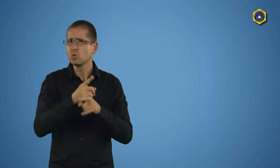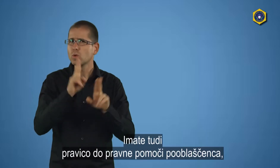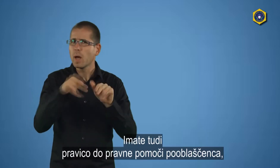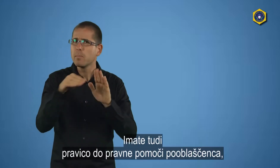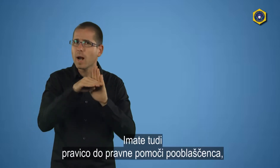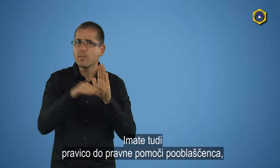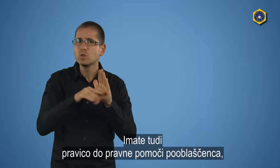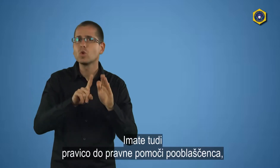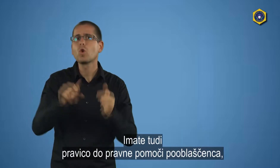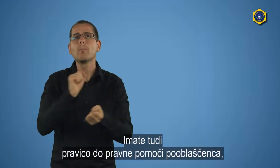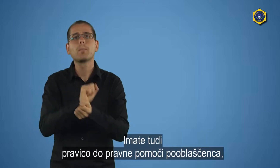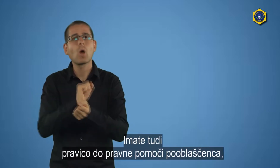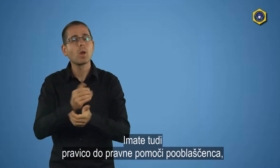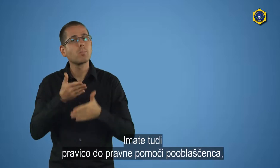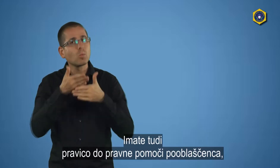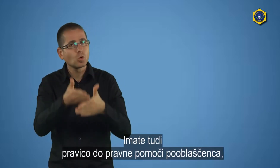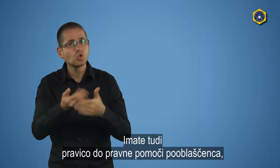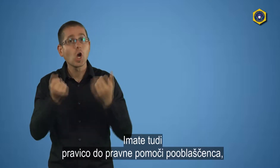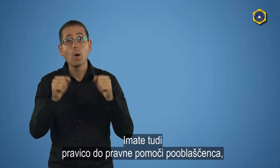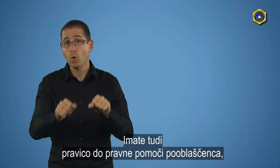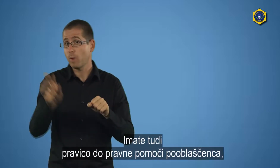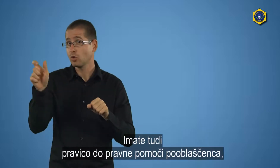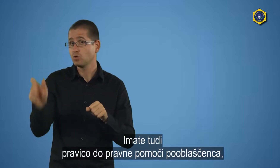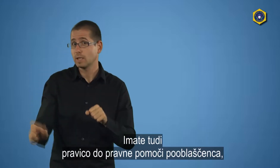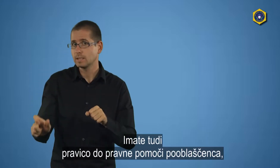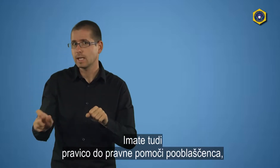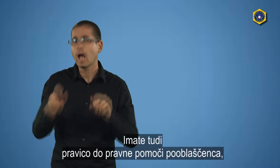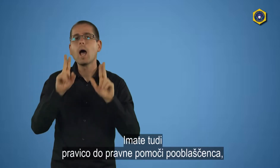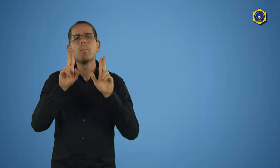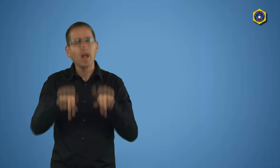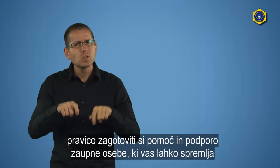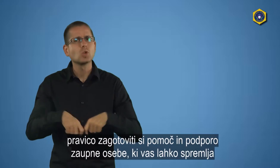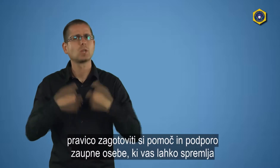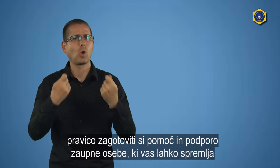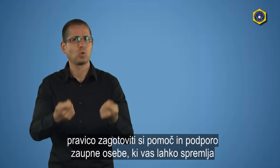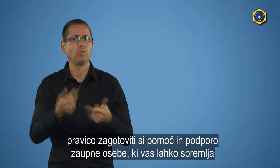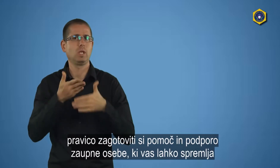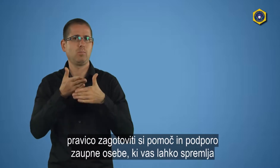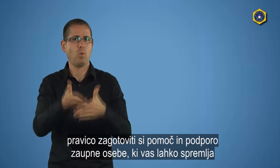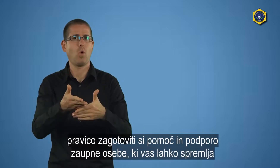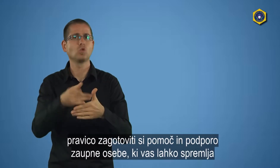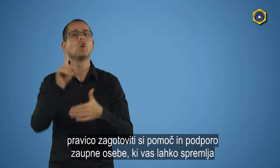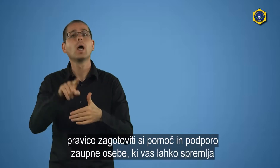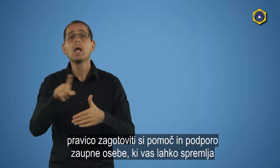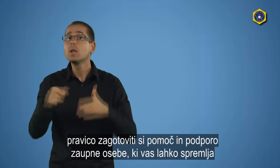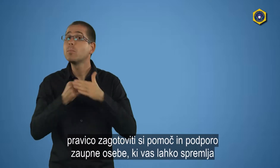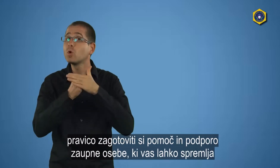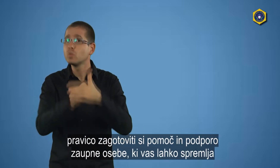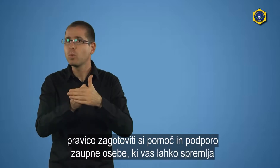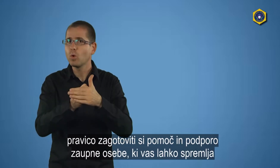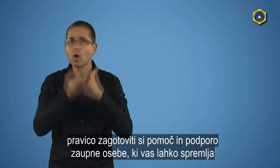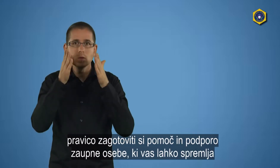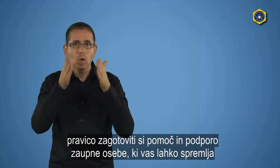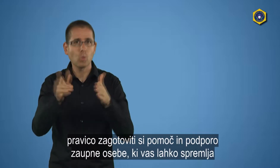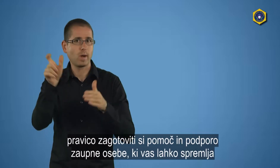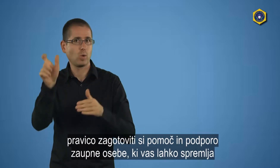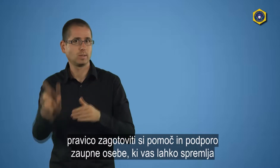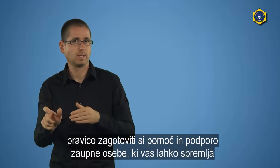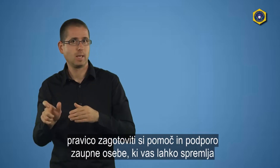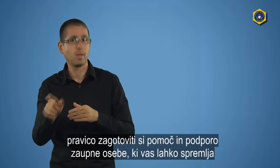Imate tudi pravico do pravne pomoči pooblaščenca, pravico zagotoviti si pomoč in podporo zaupne osebe, ki